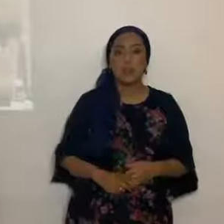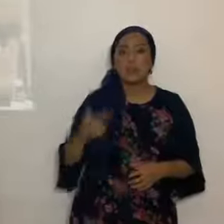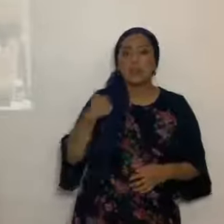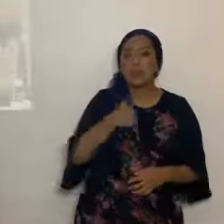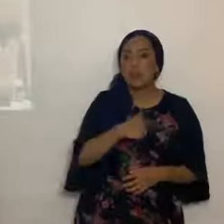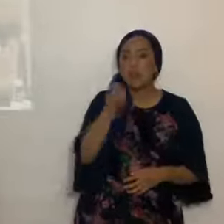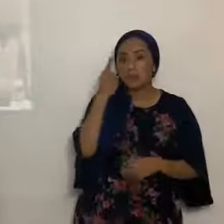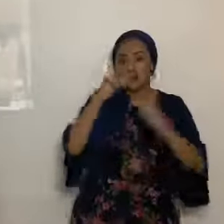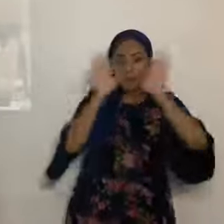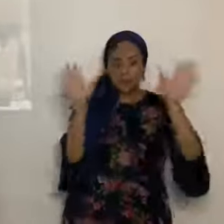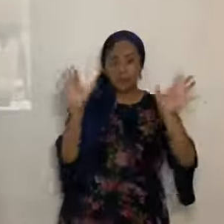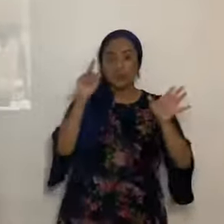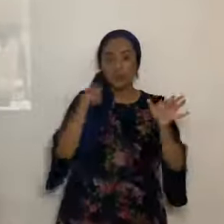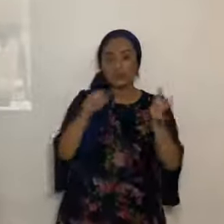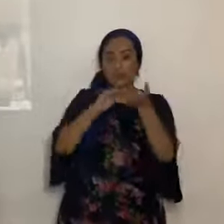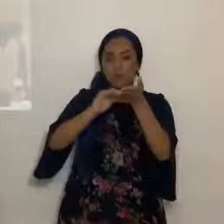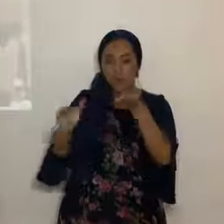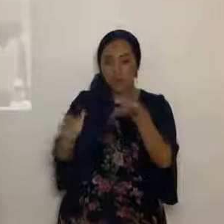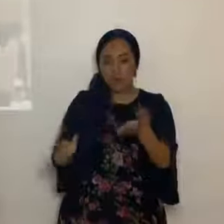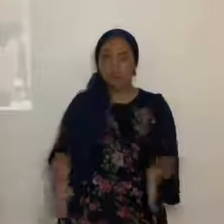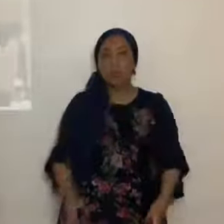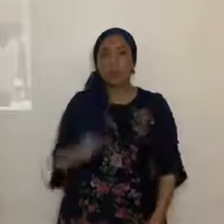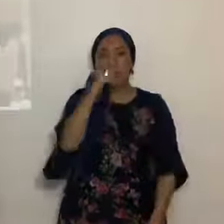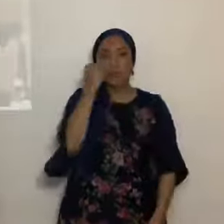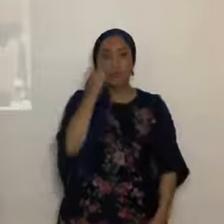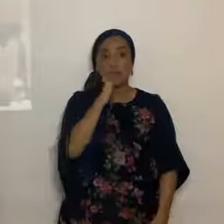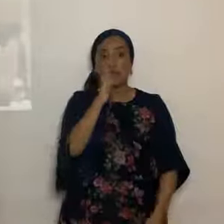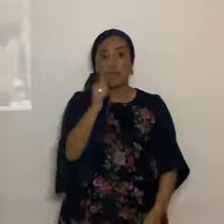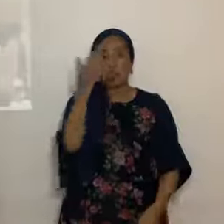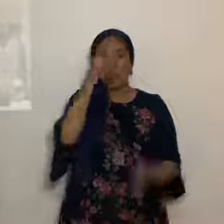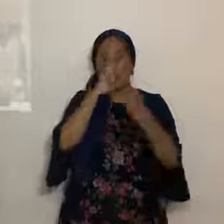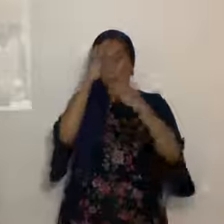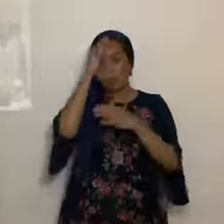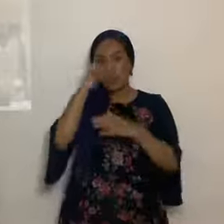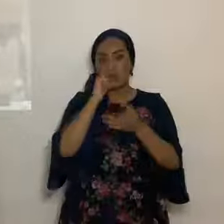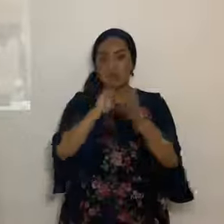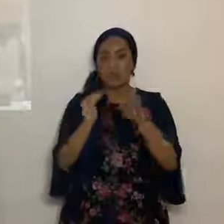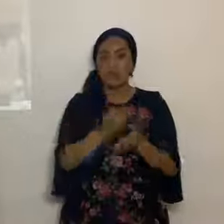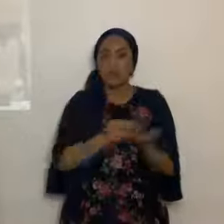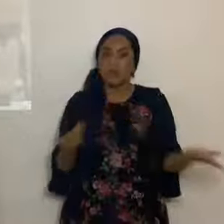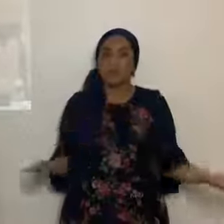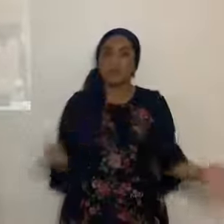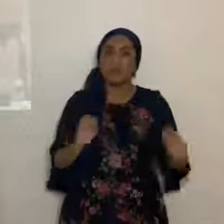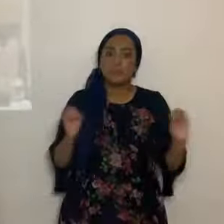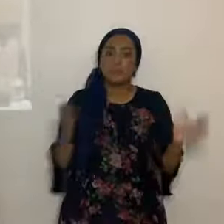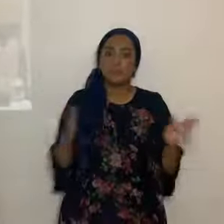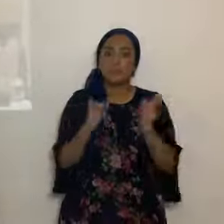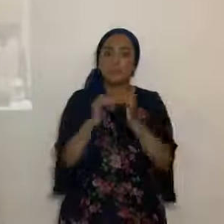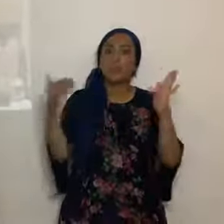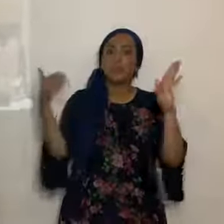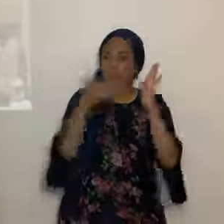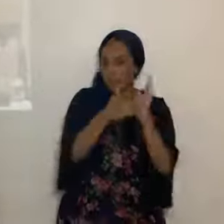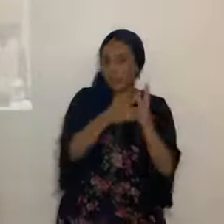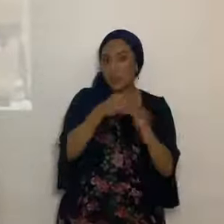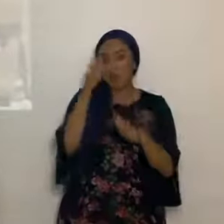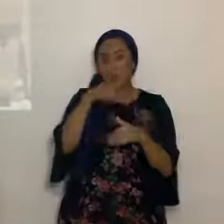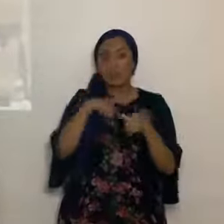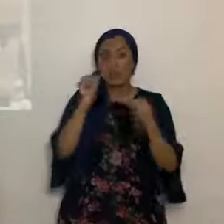Entendemos claramente que tenemos que perdonar, porque si no, entonces el Eterno no nos va a perdonar, y entonces ese es un obstáculo para